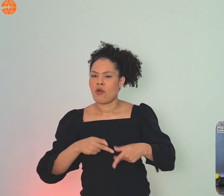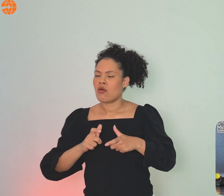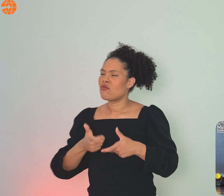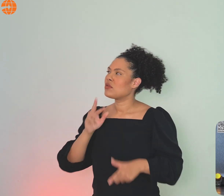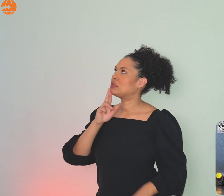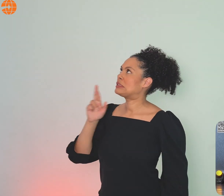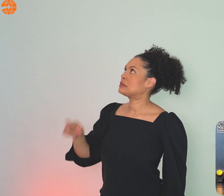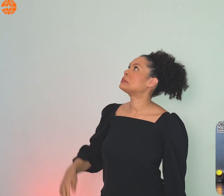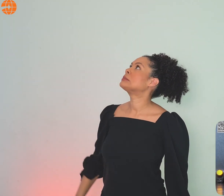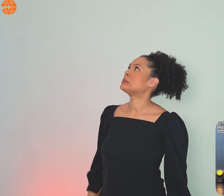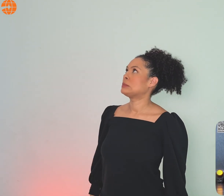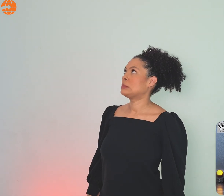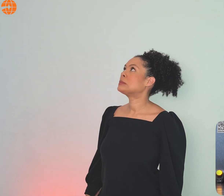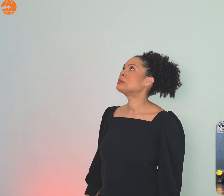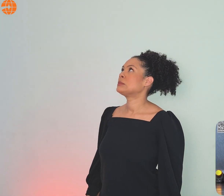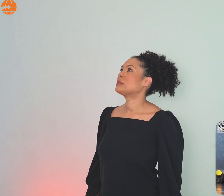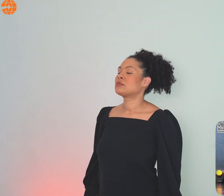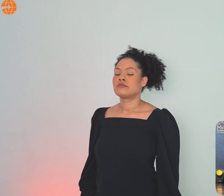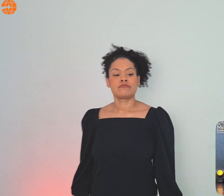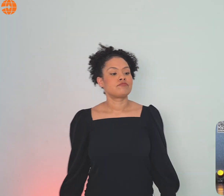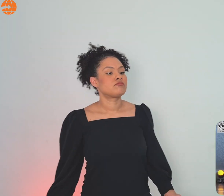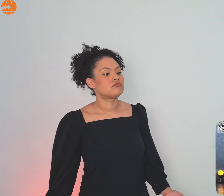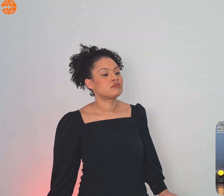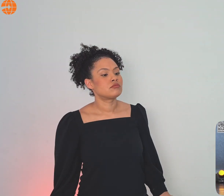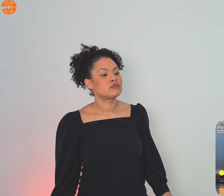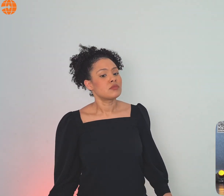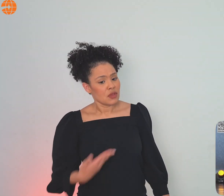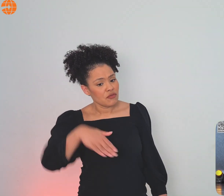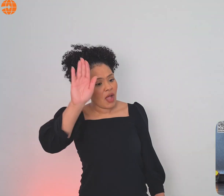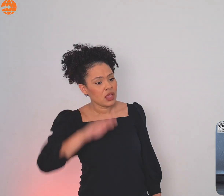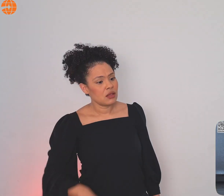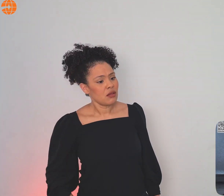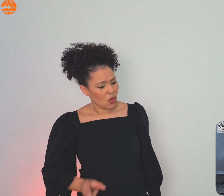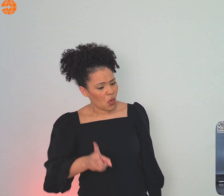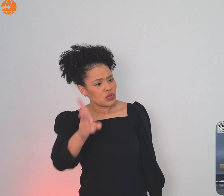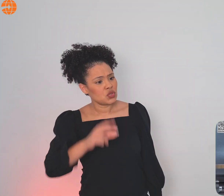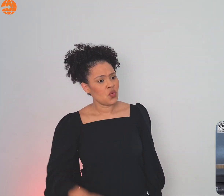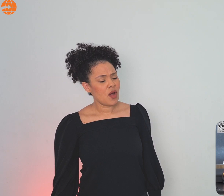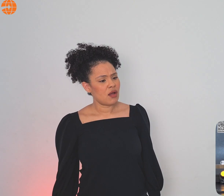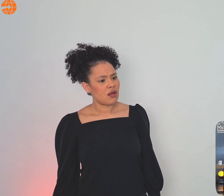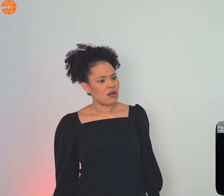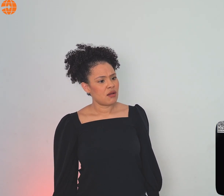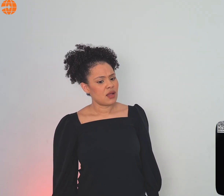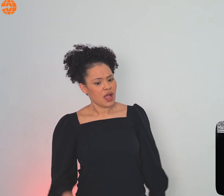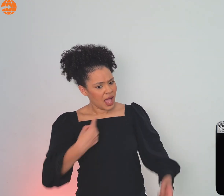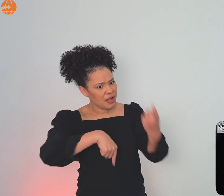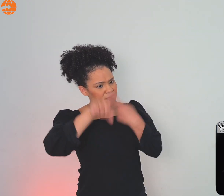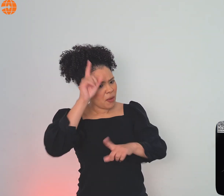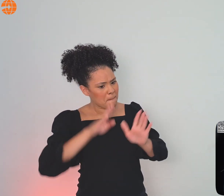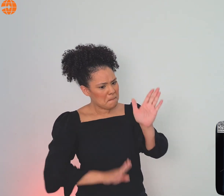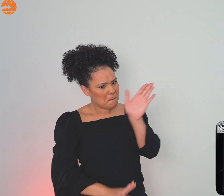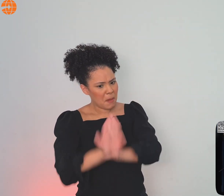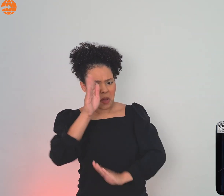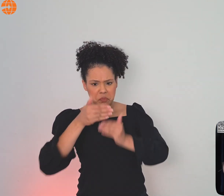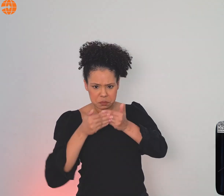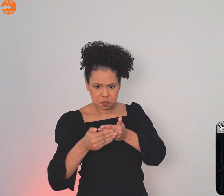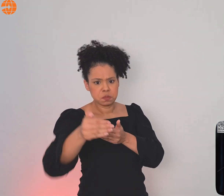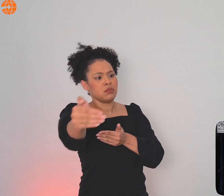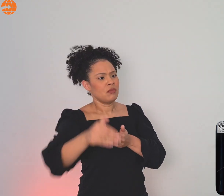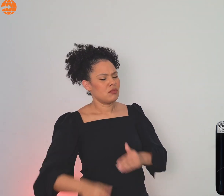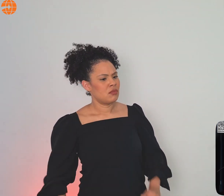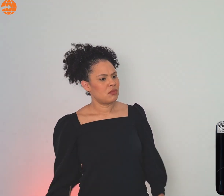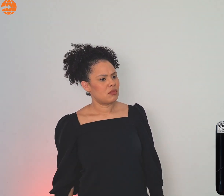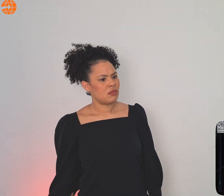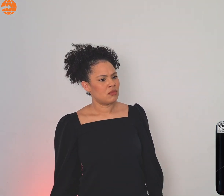Vocês estão com problema? Estamos, marchem. Vocês estão com dificuldade? Estamos,